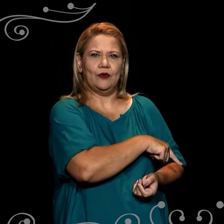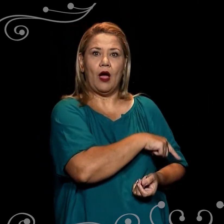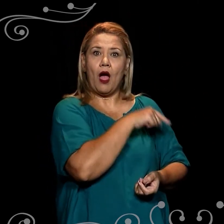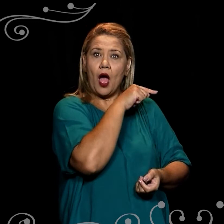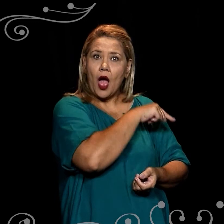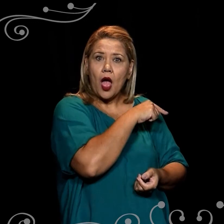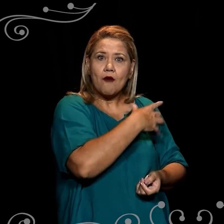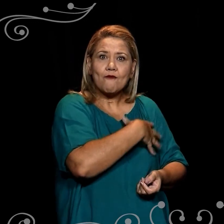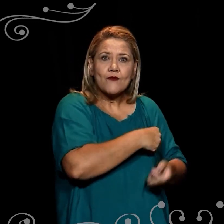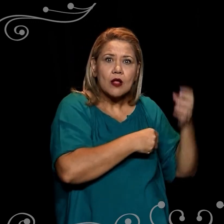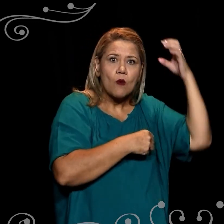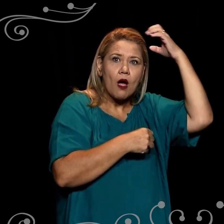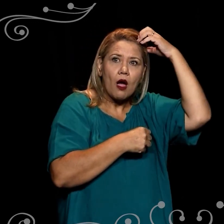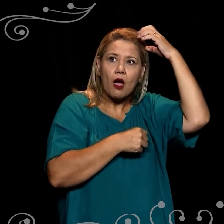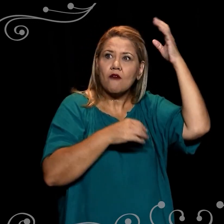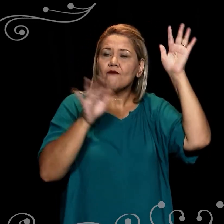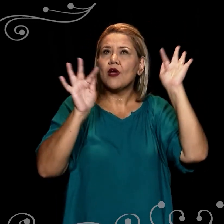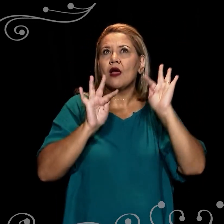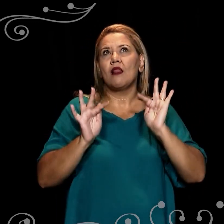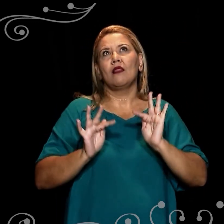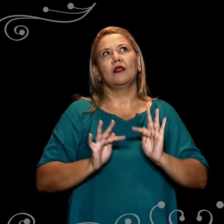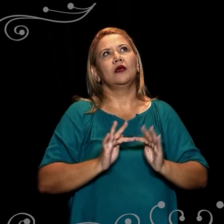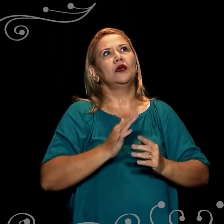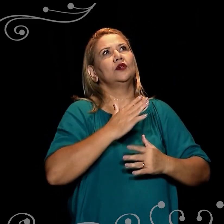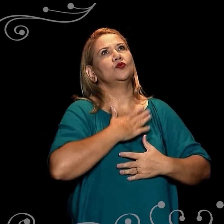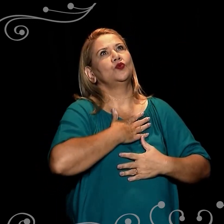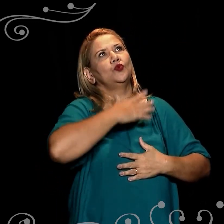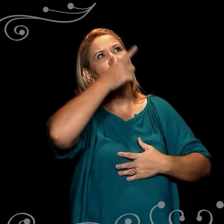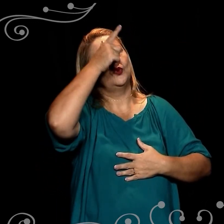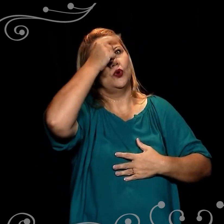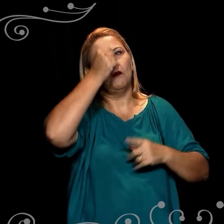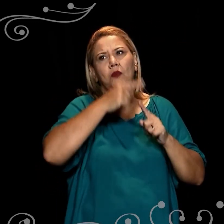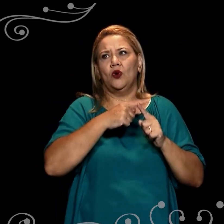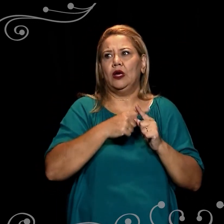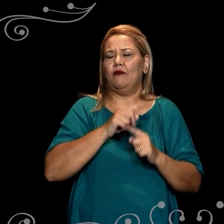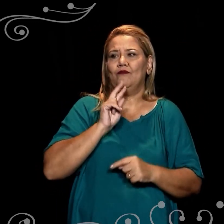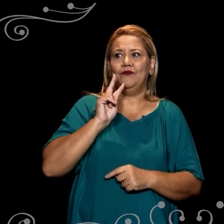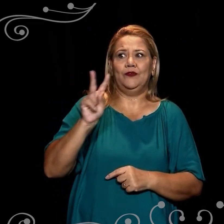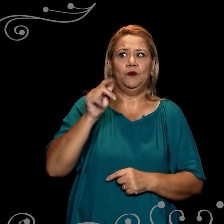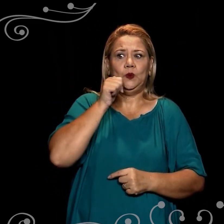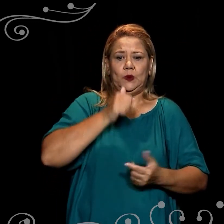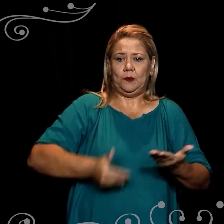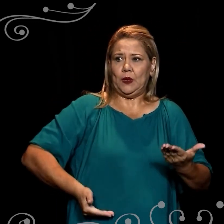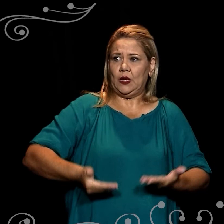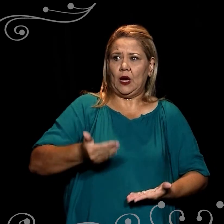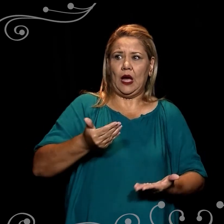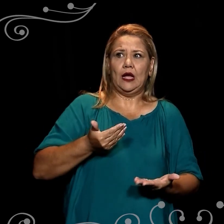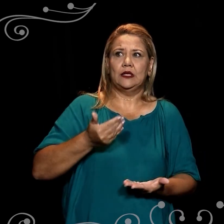muito feliz, pois não estava gostando nem um pouco da noiva que tinham lhe arranjado.